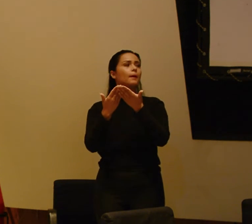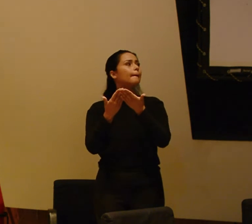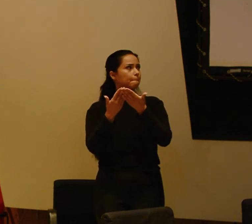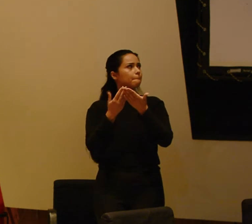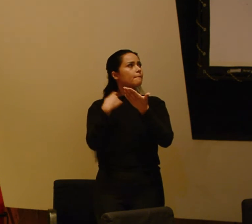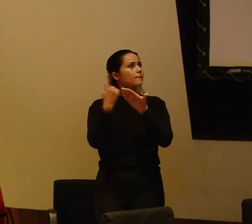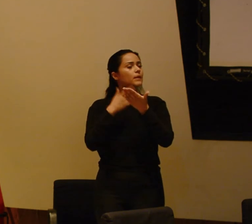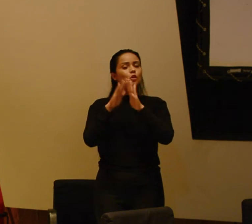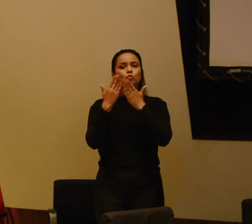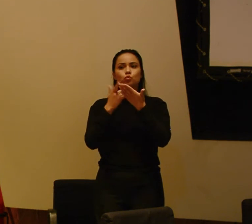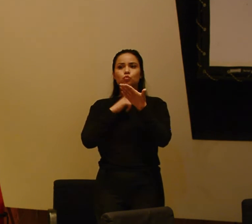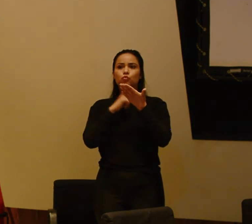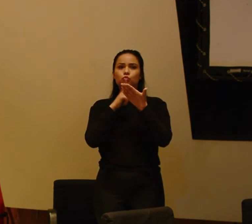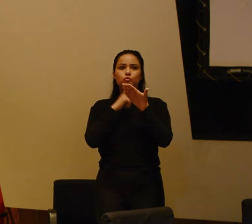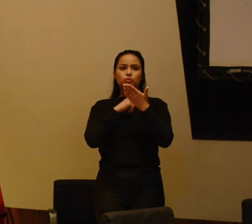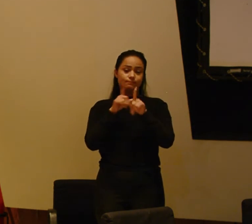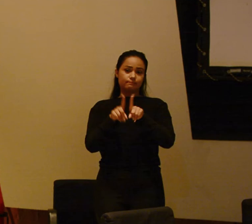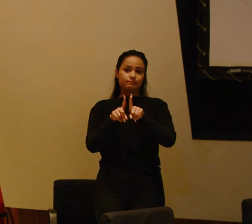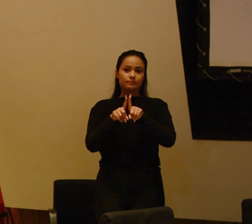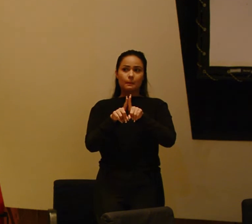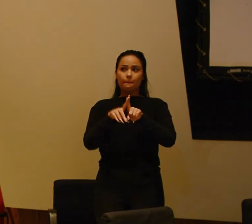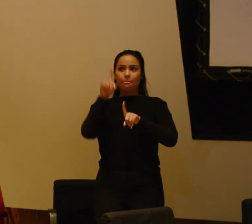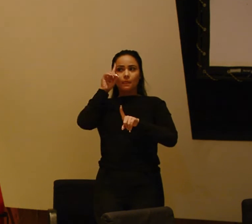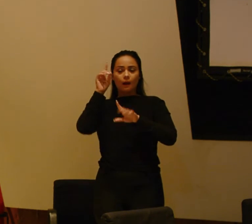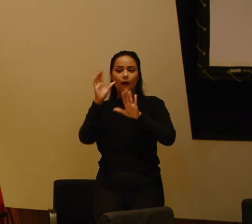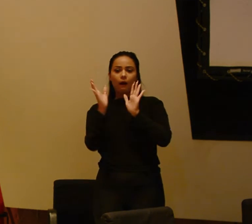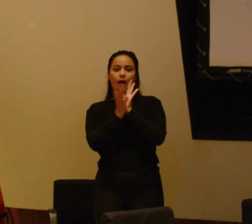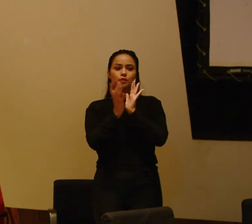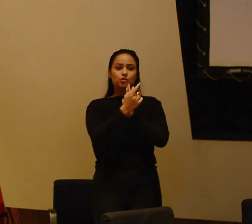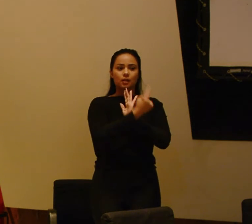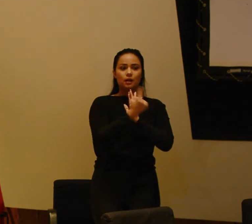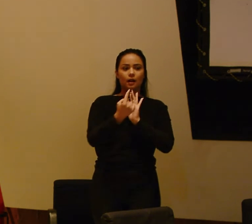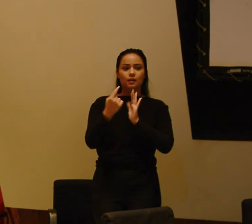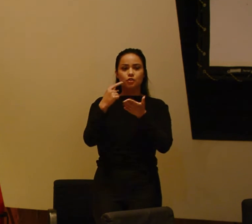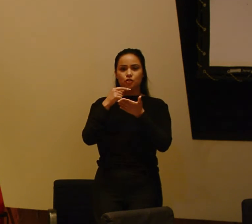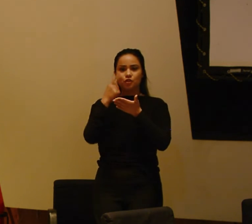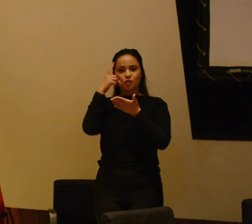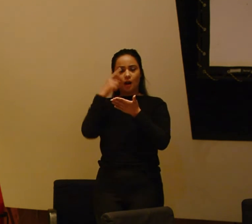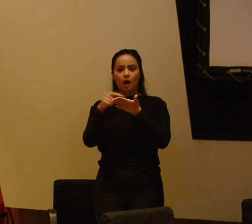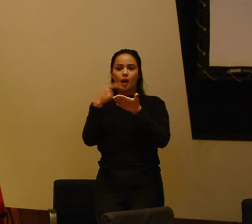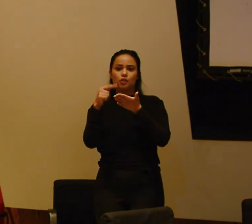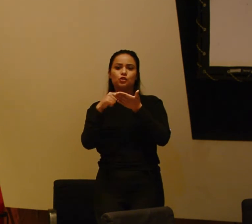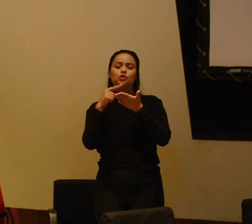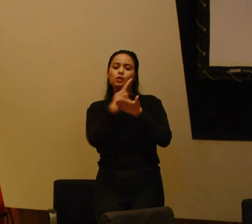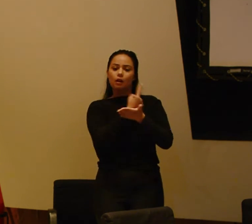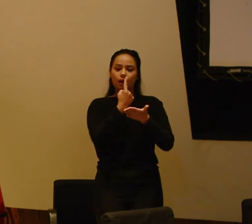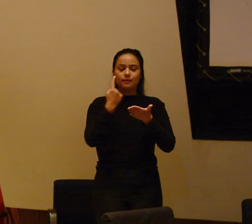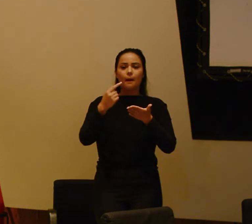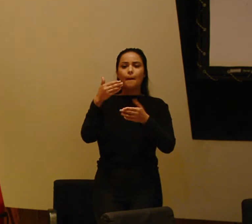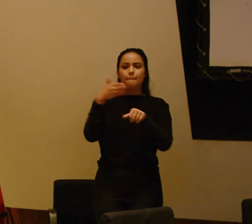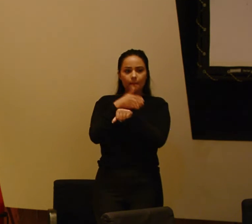E nós, nesse estudo, tínhamos também um diário de classe de cada participante. Então, a gente comparou